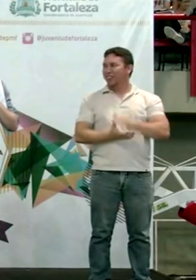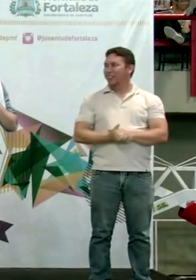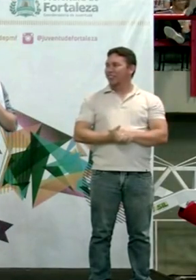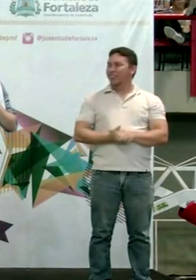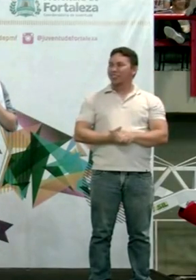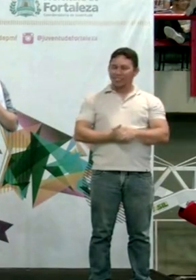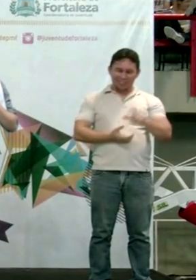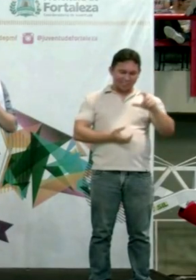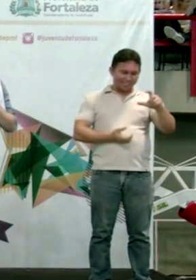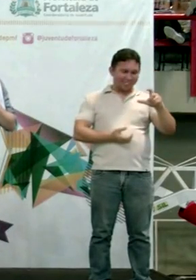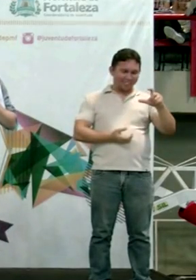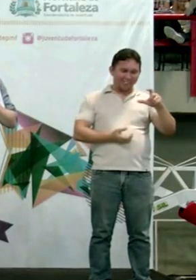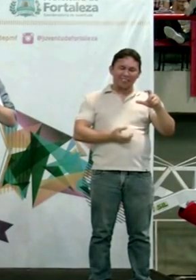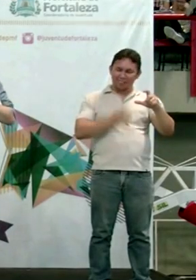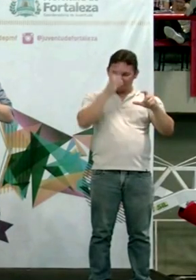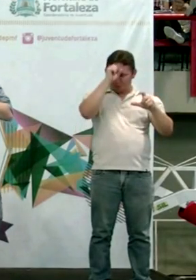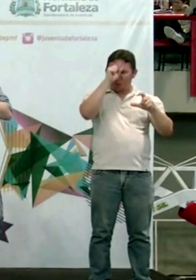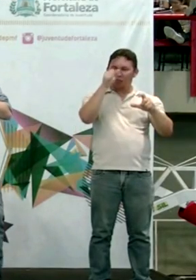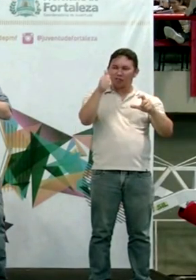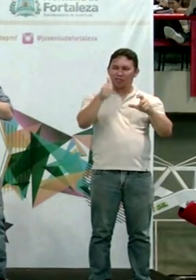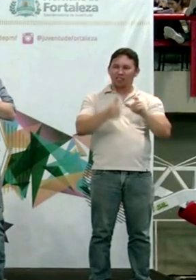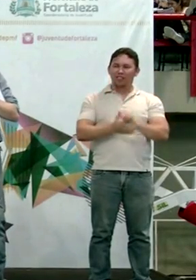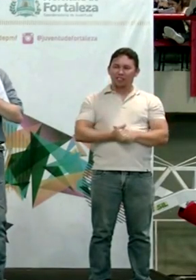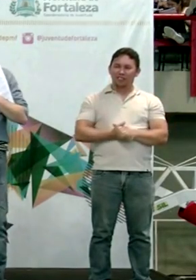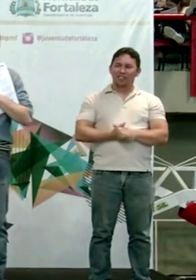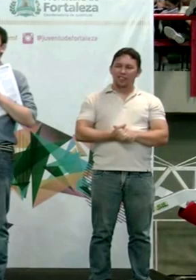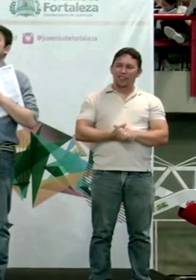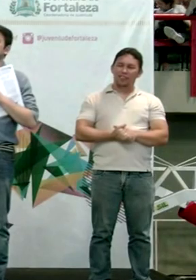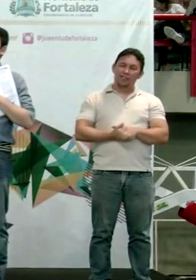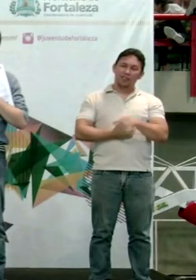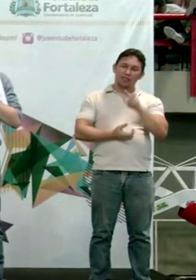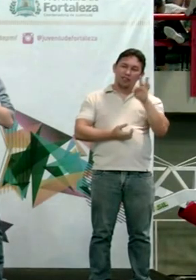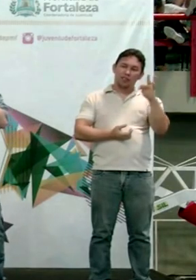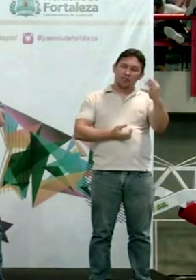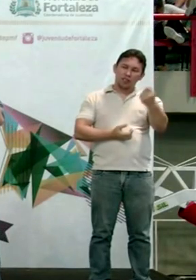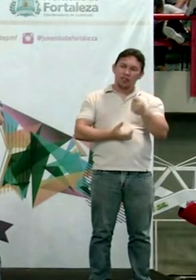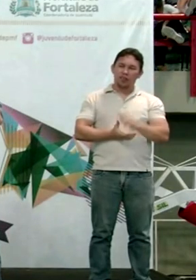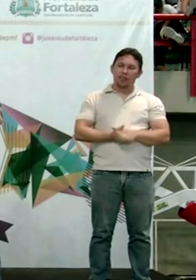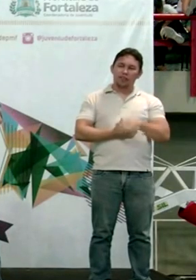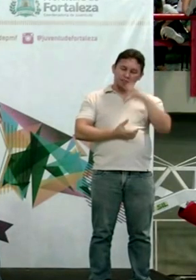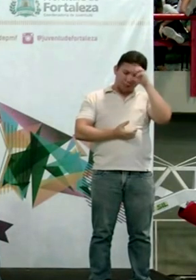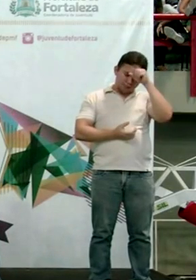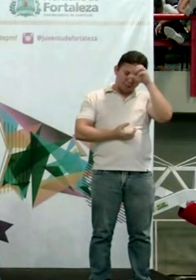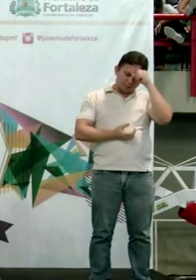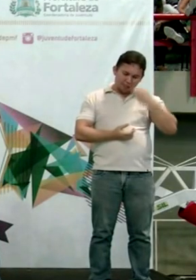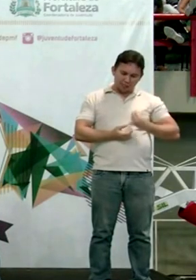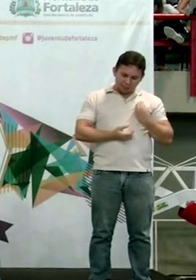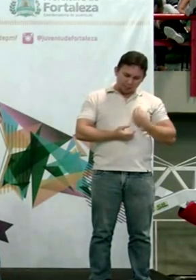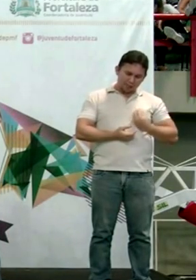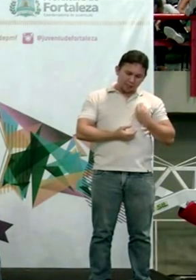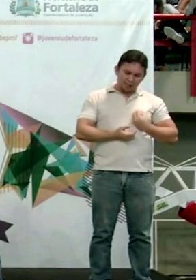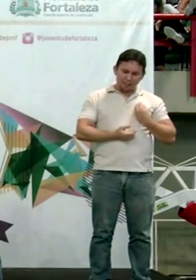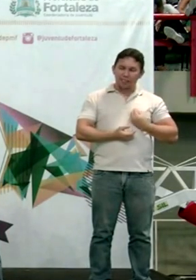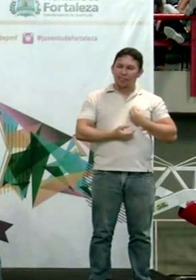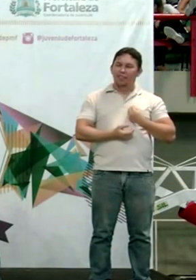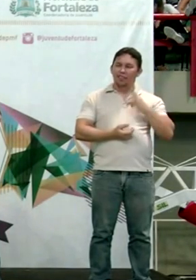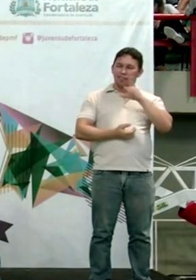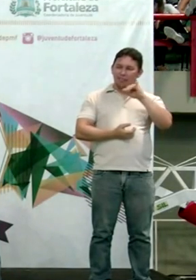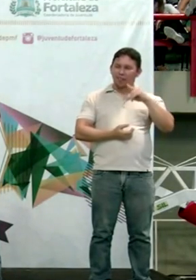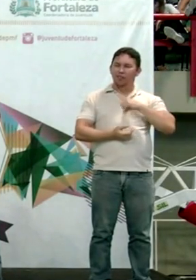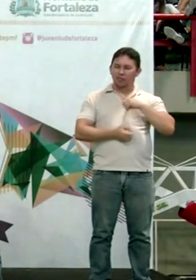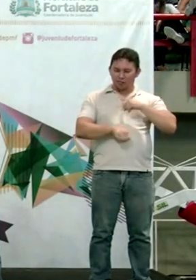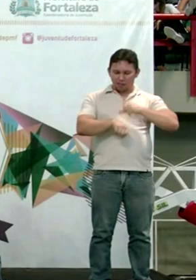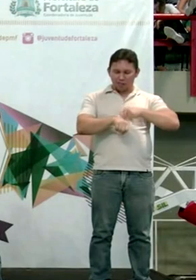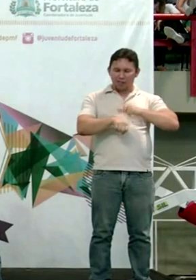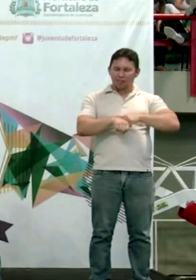Sabia. Eu tinha aquele tipo de 14 anos, vamos aprender. Tudo que você puder aprender na sua vida, aprenda e vai chegar os